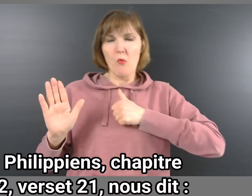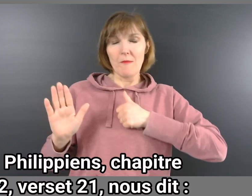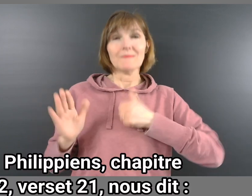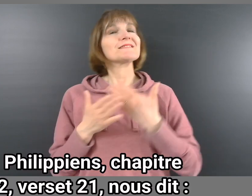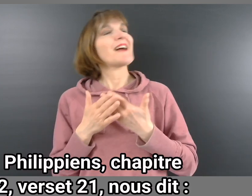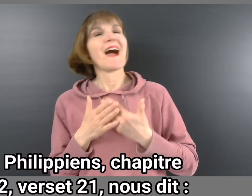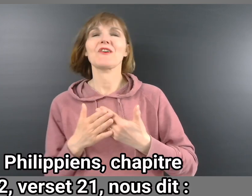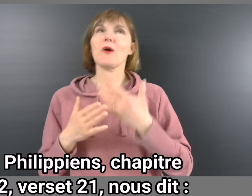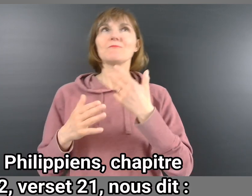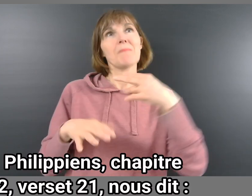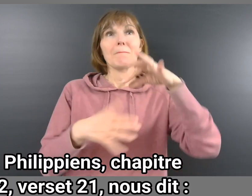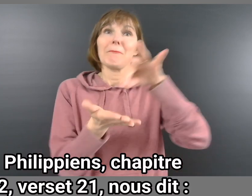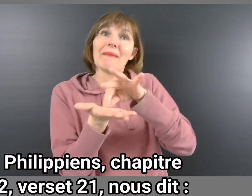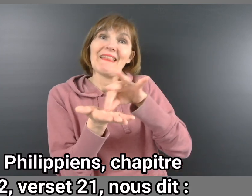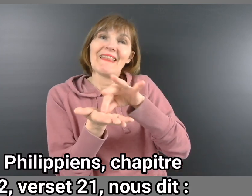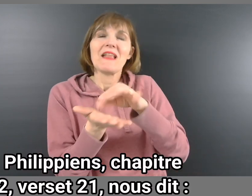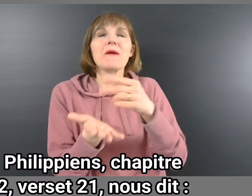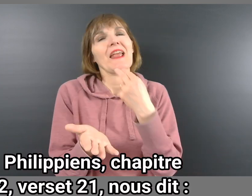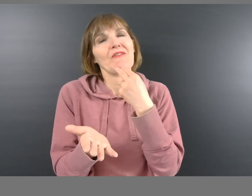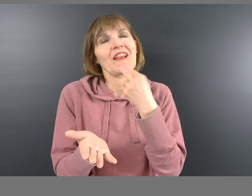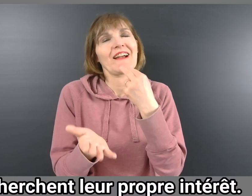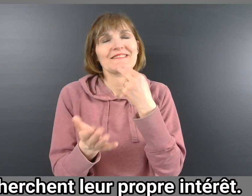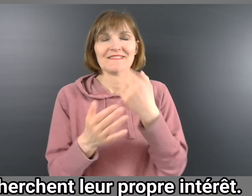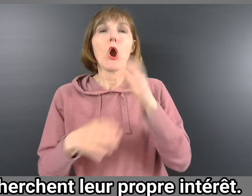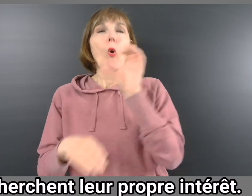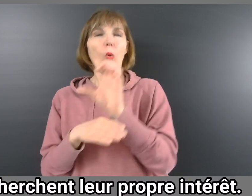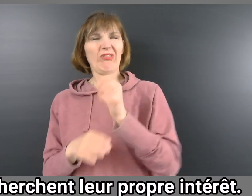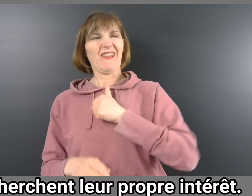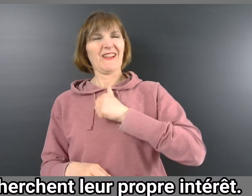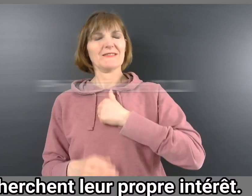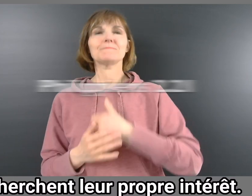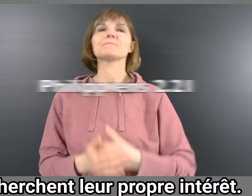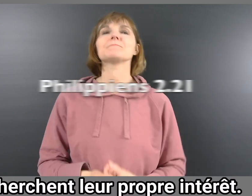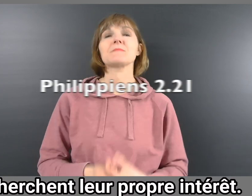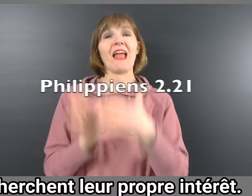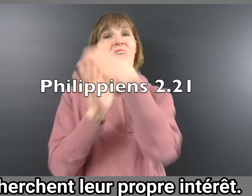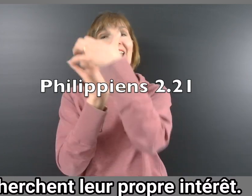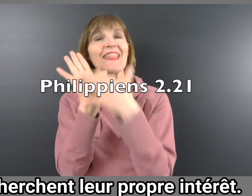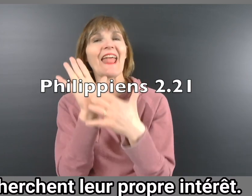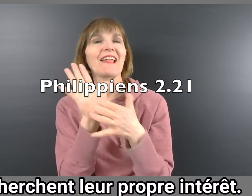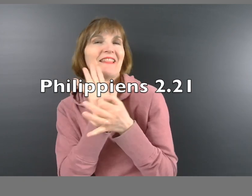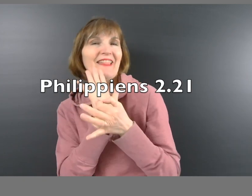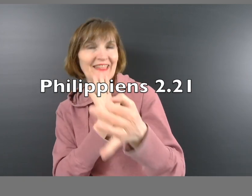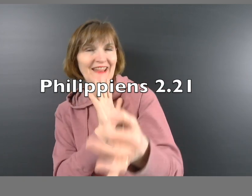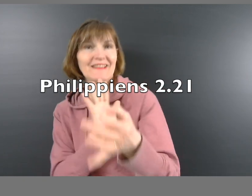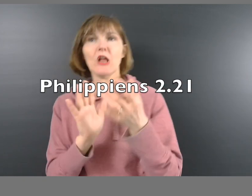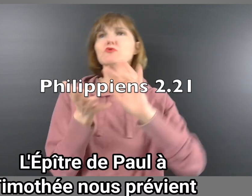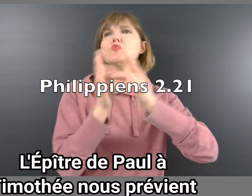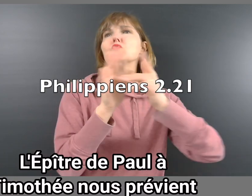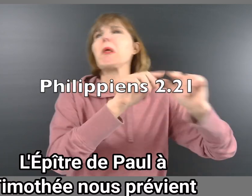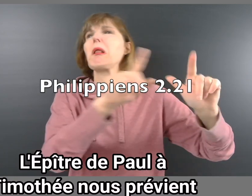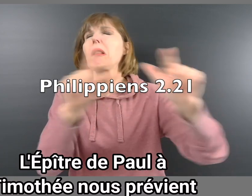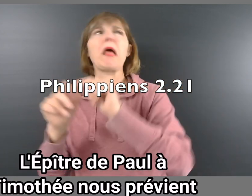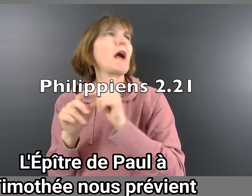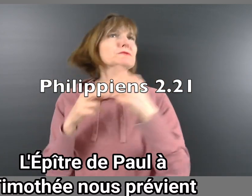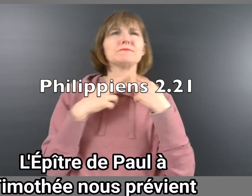Philippiens chapitre 2 verset 21 nous dit « Tous cherchent leurs propres intérêts ». L'épître de Paul à